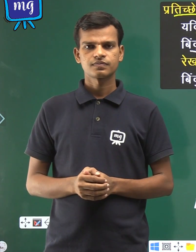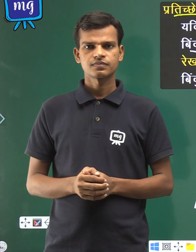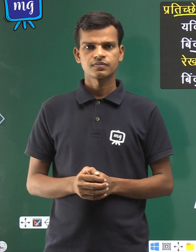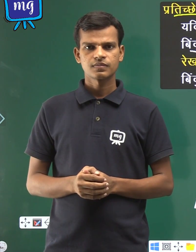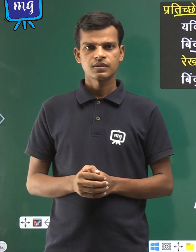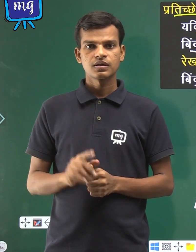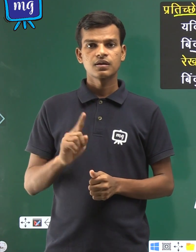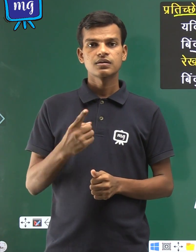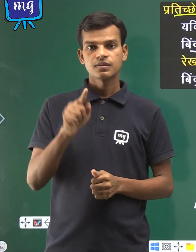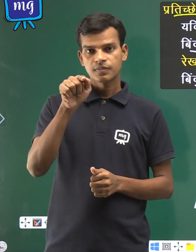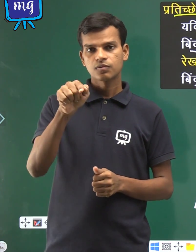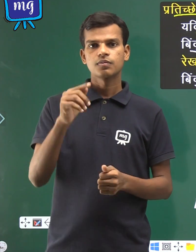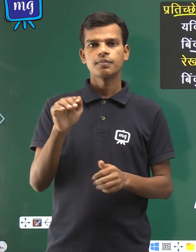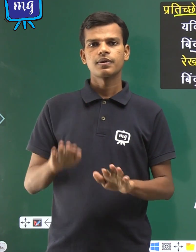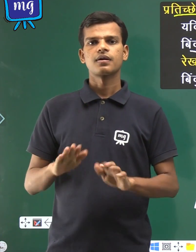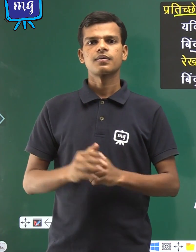किसी बिंदु पर